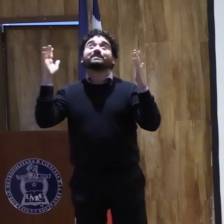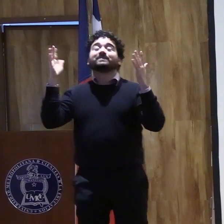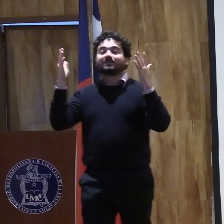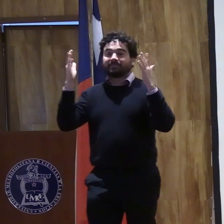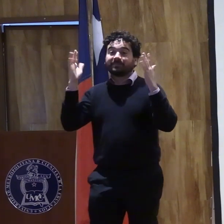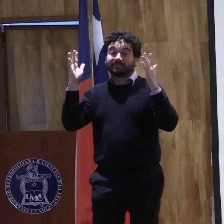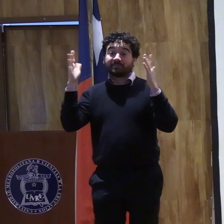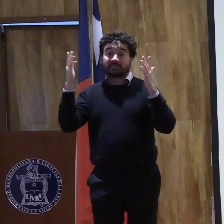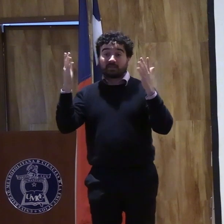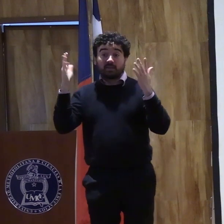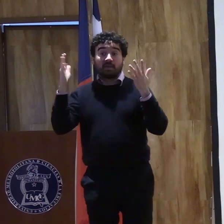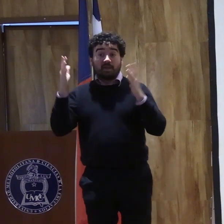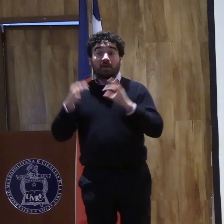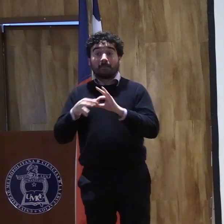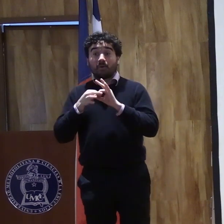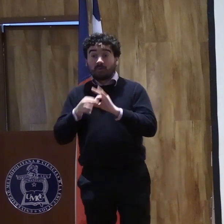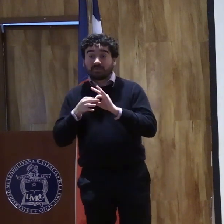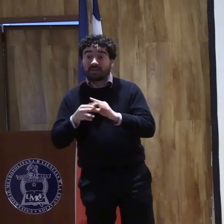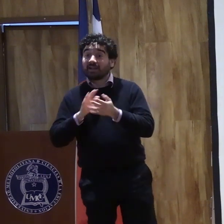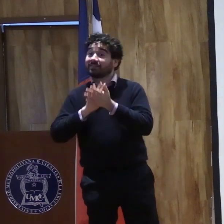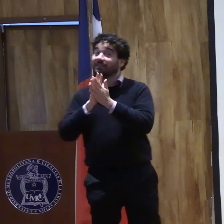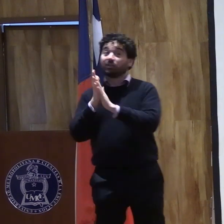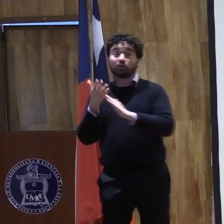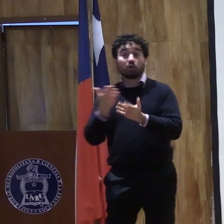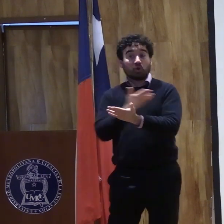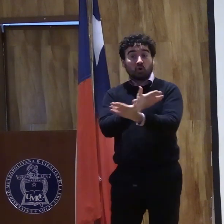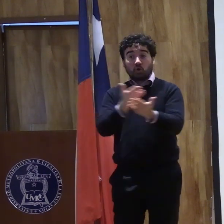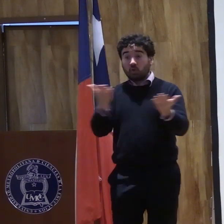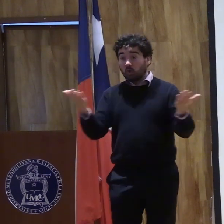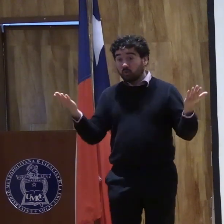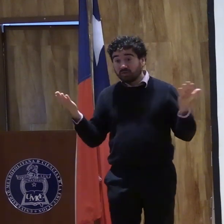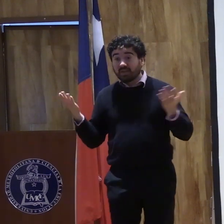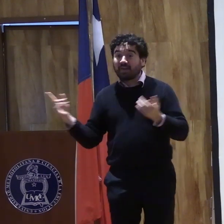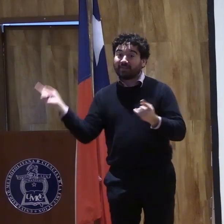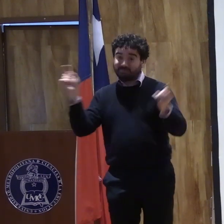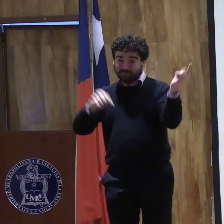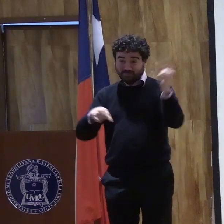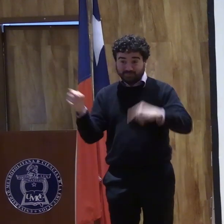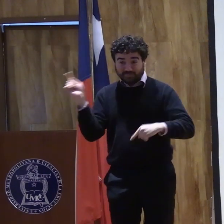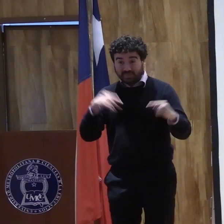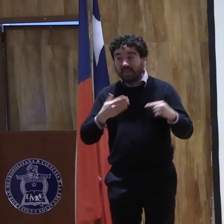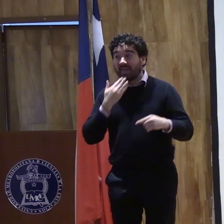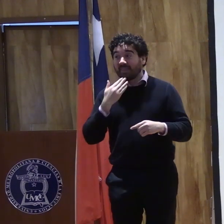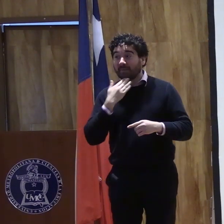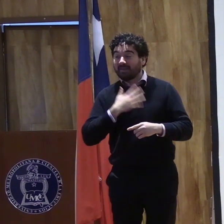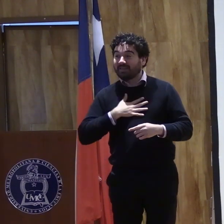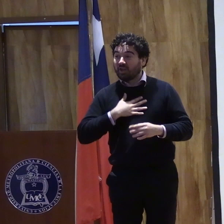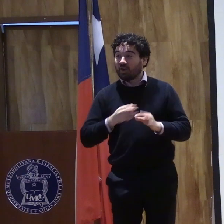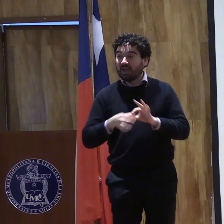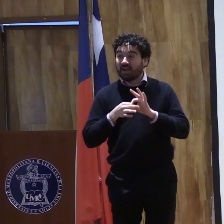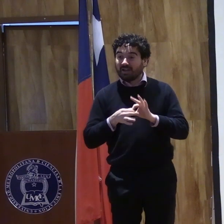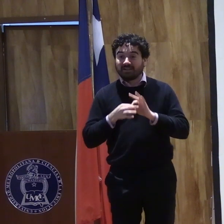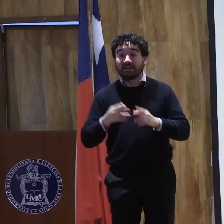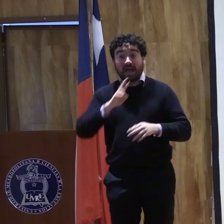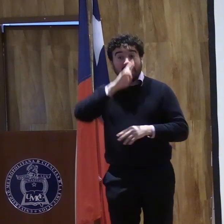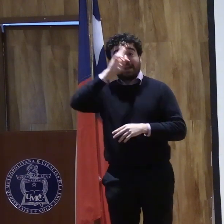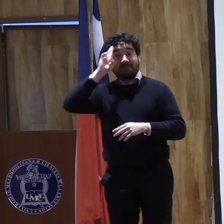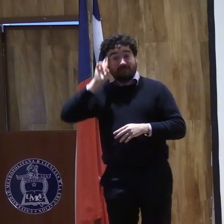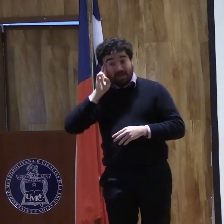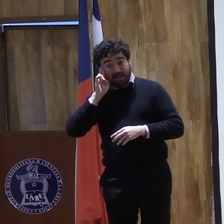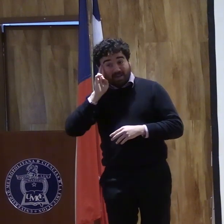Agradecemos la presencia de todos ustedes. Queremos agradecer también a Rafael